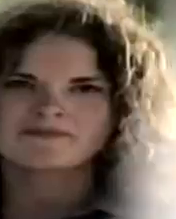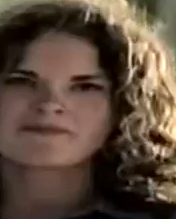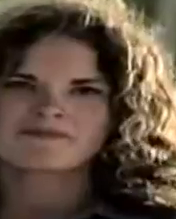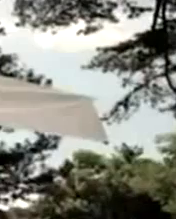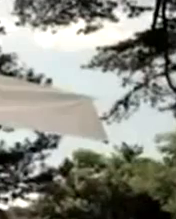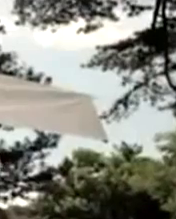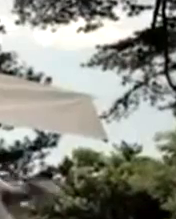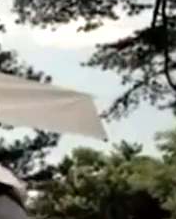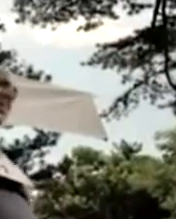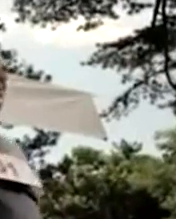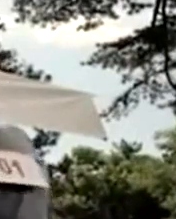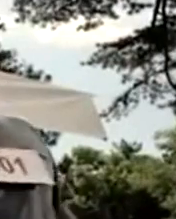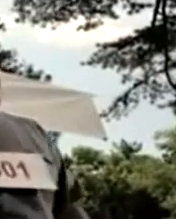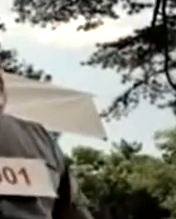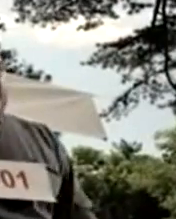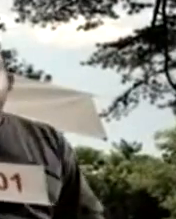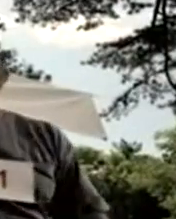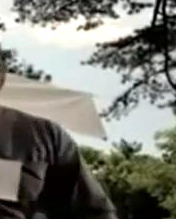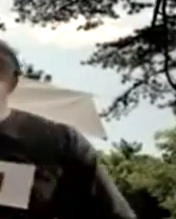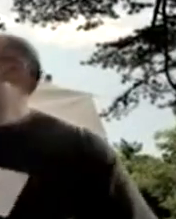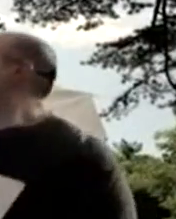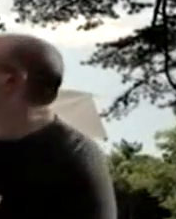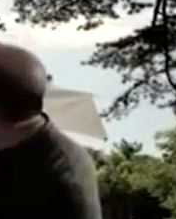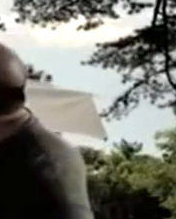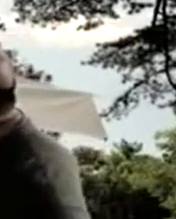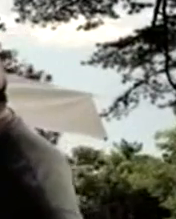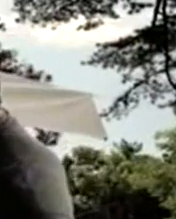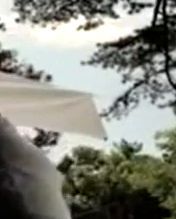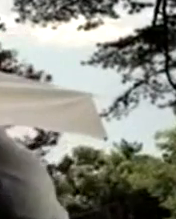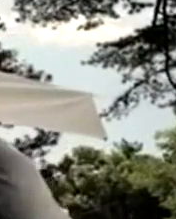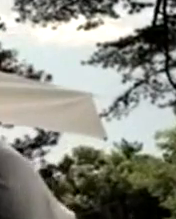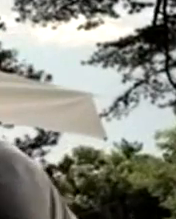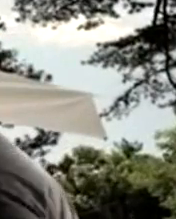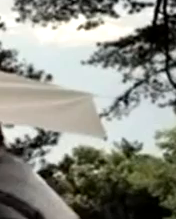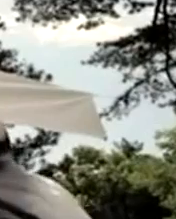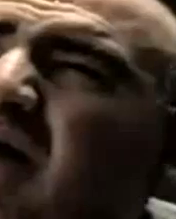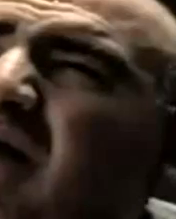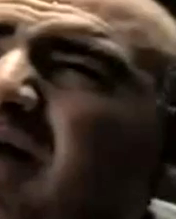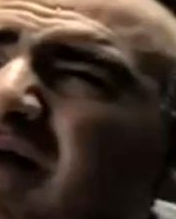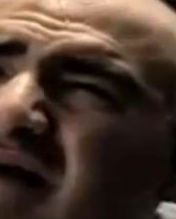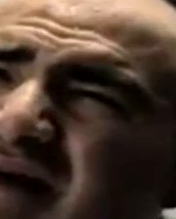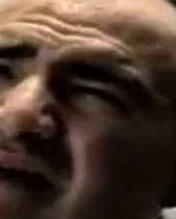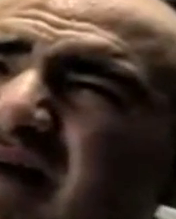tudo é possível. Por ti